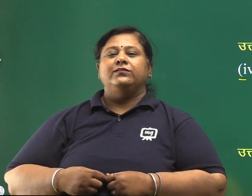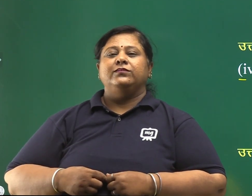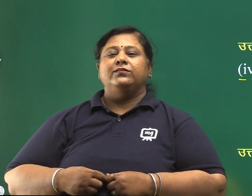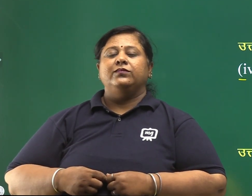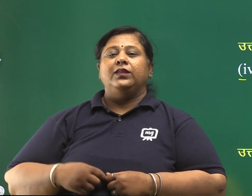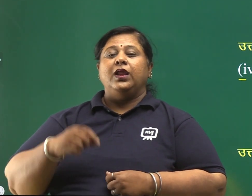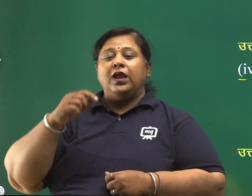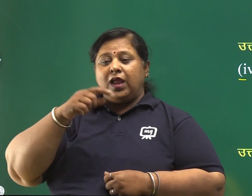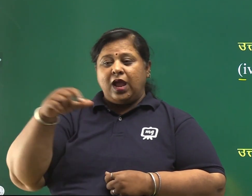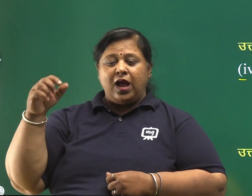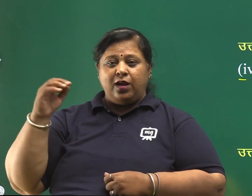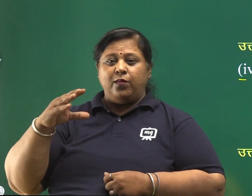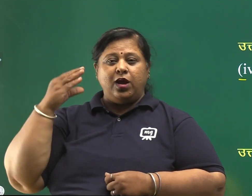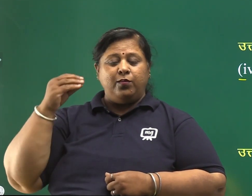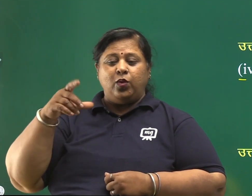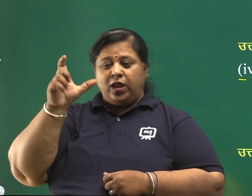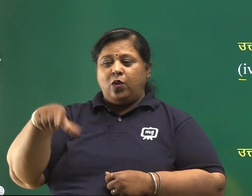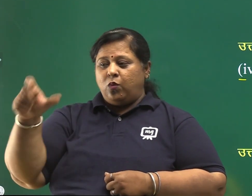के हरबोले लोग